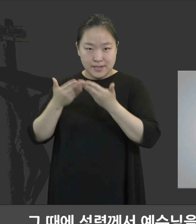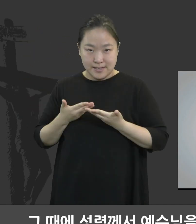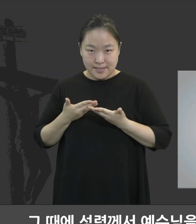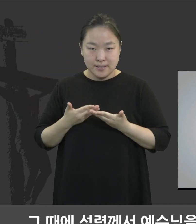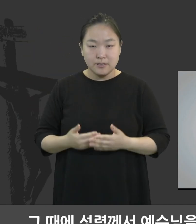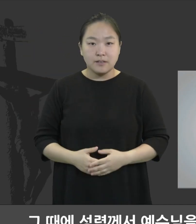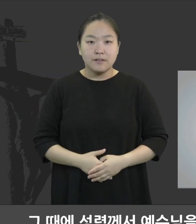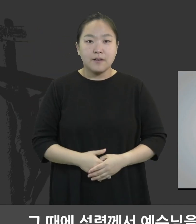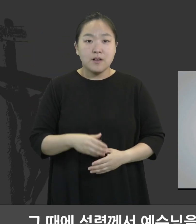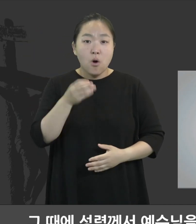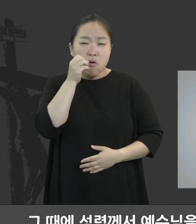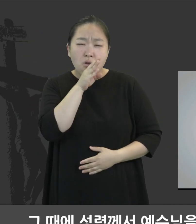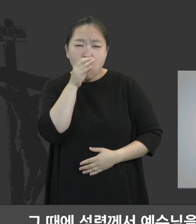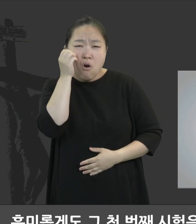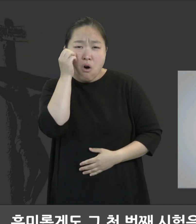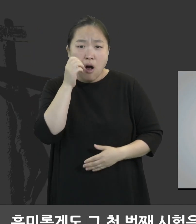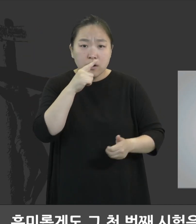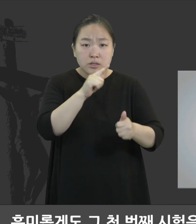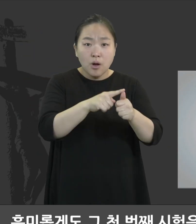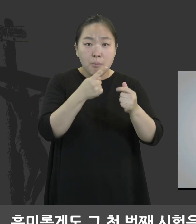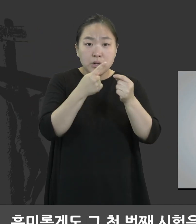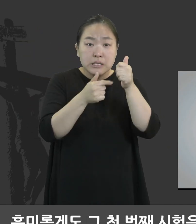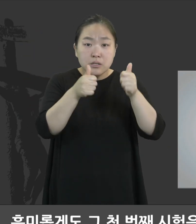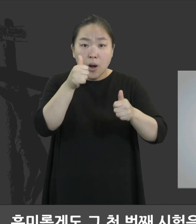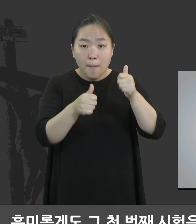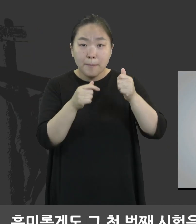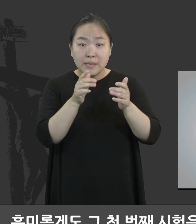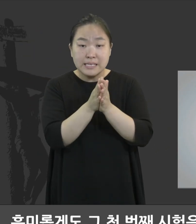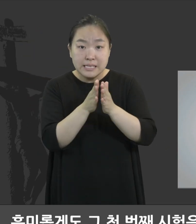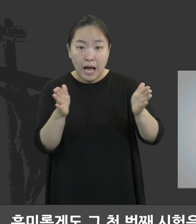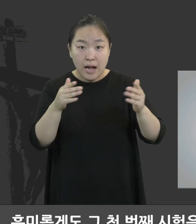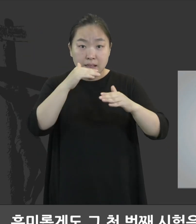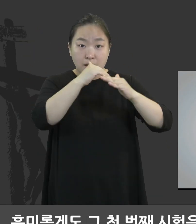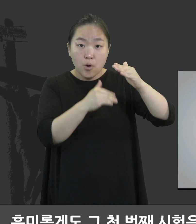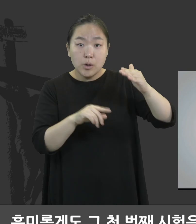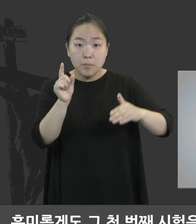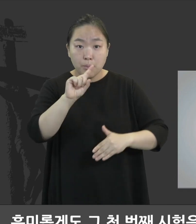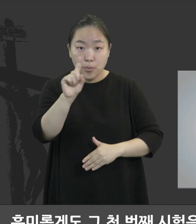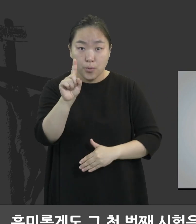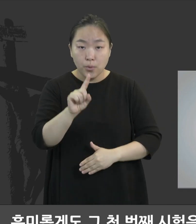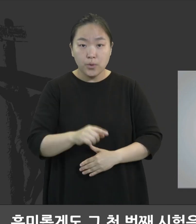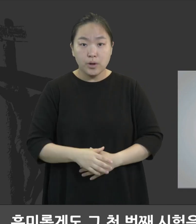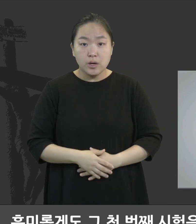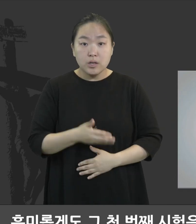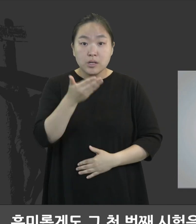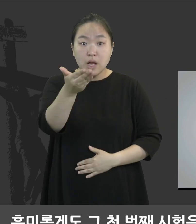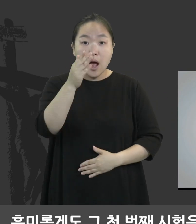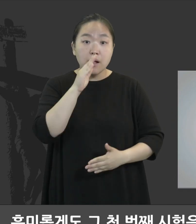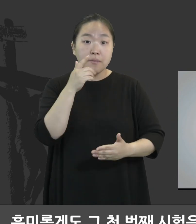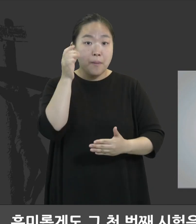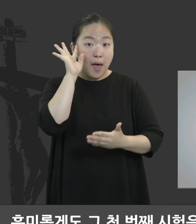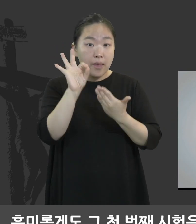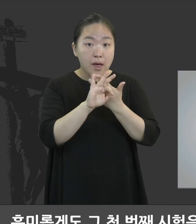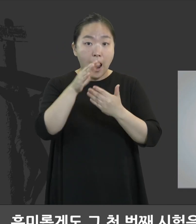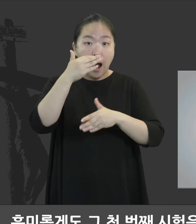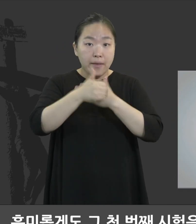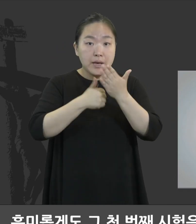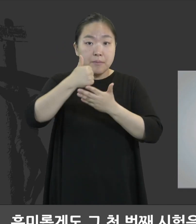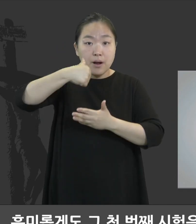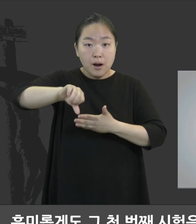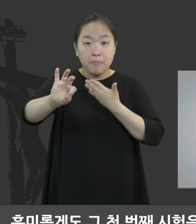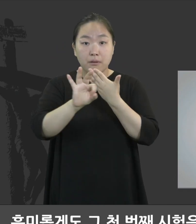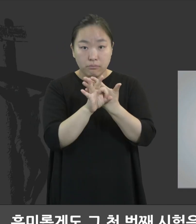시험을 받게 하십니다. 흥미롭게도 그 첫 번째 시험은 이렇게 시작됩니다. 내가